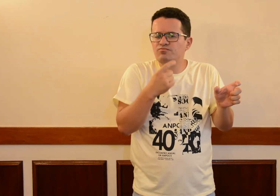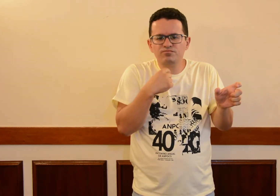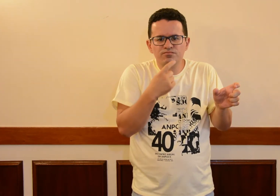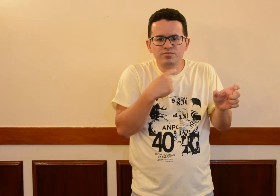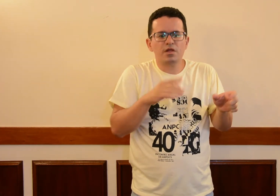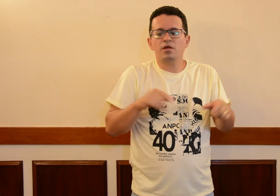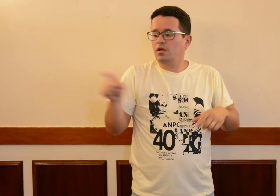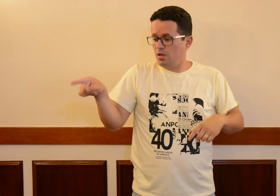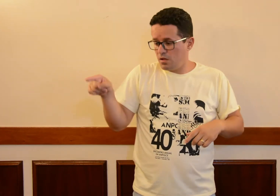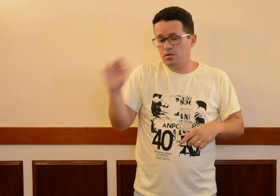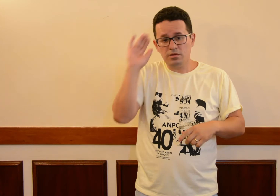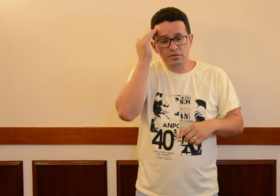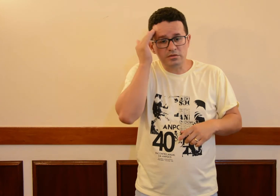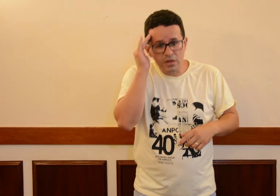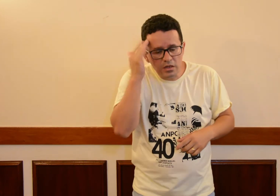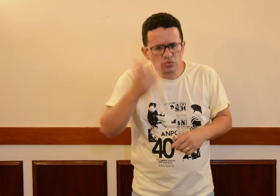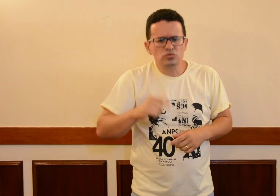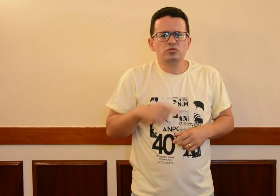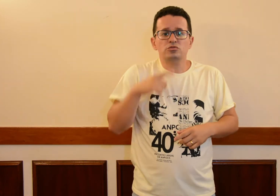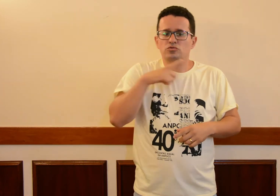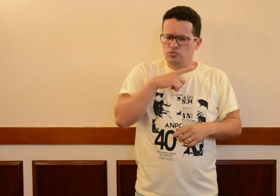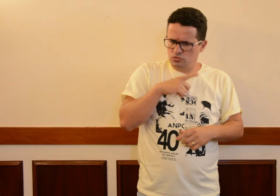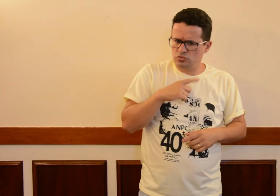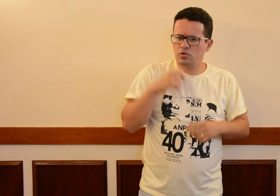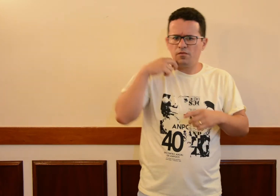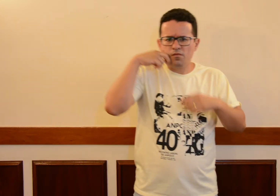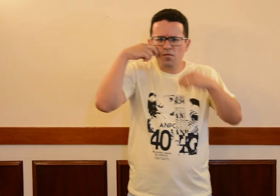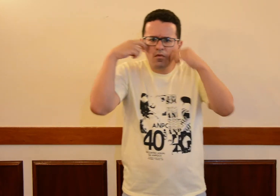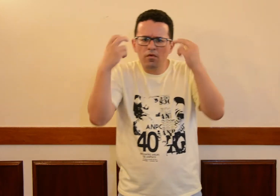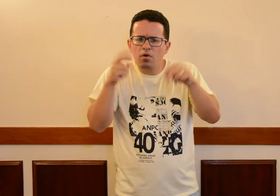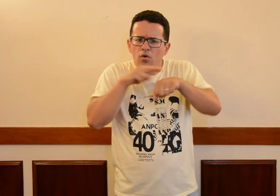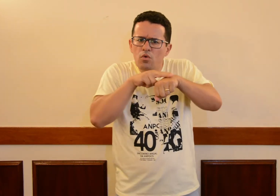as coisas. Ele tinha vergonha da sua nudez em frente às pessoas.